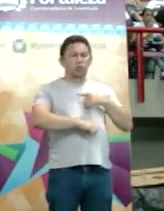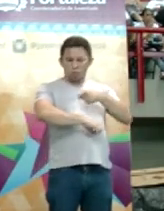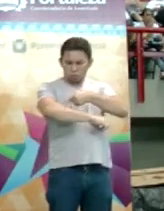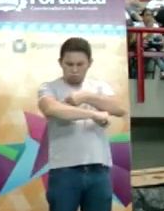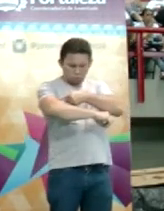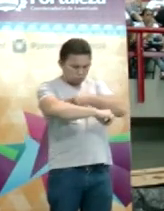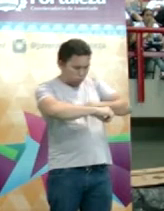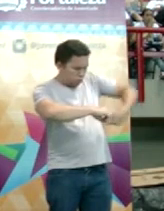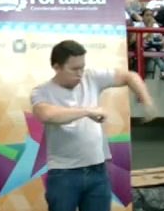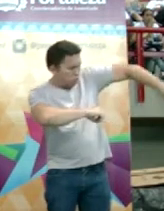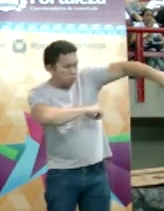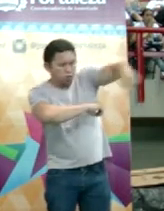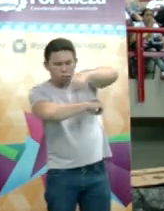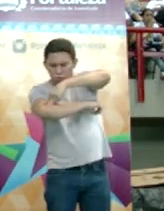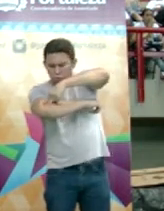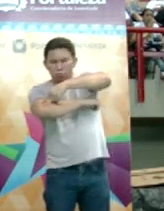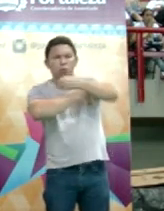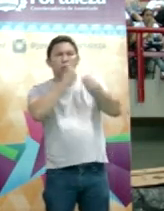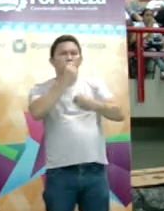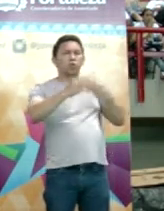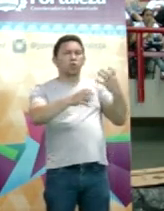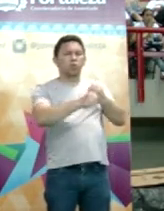de uma circunferência?